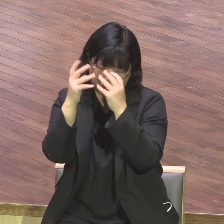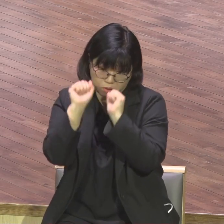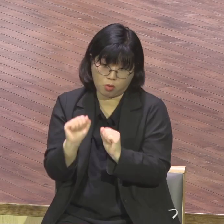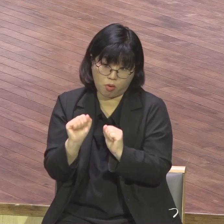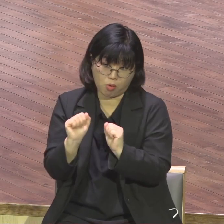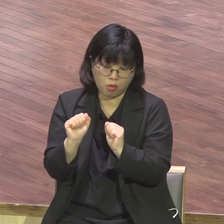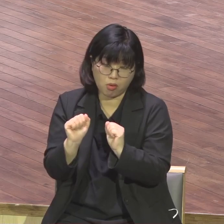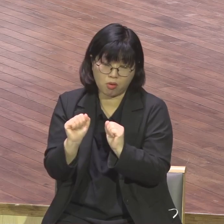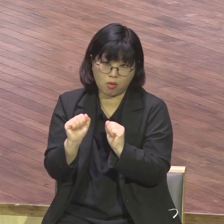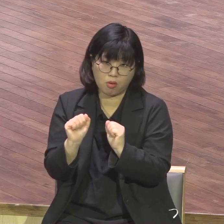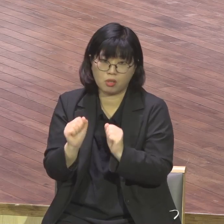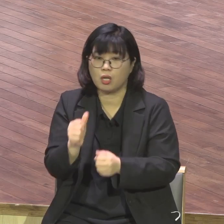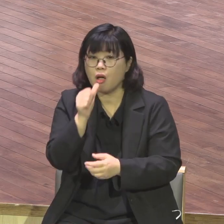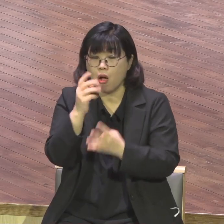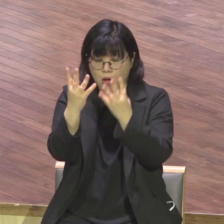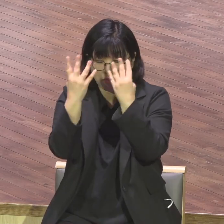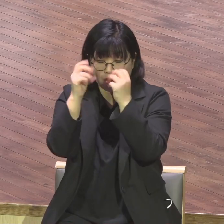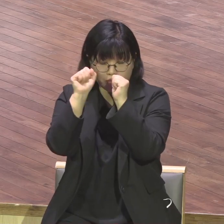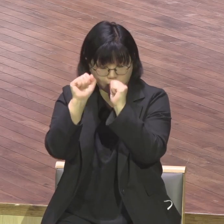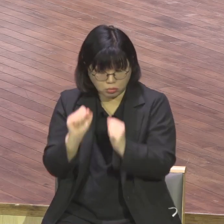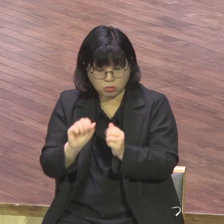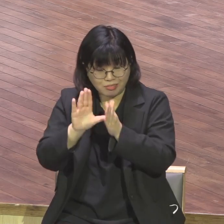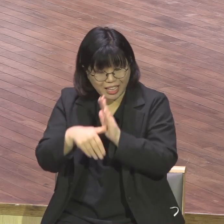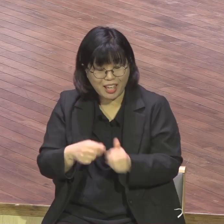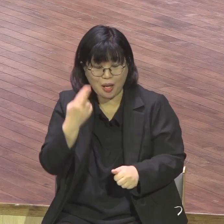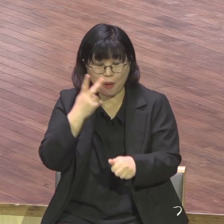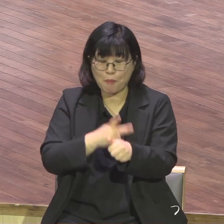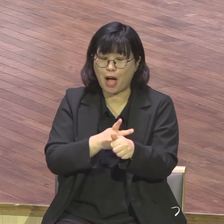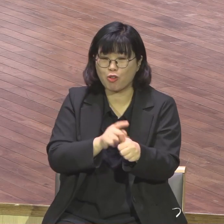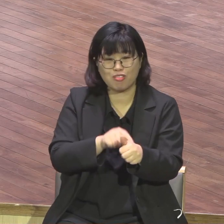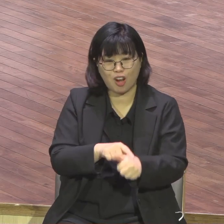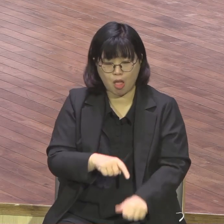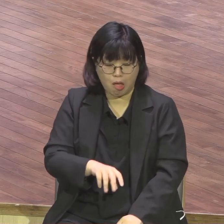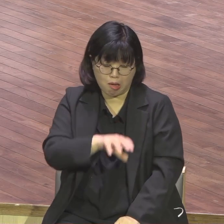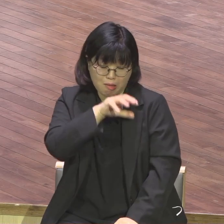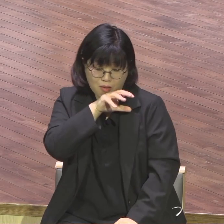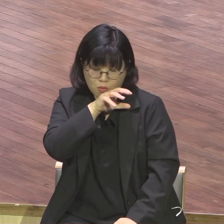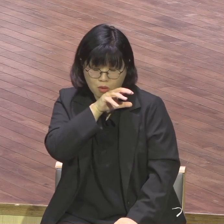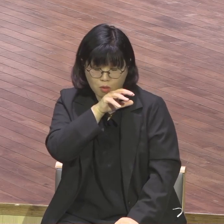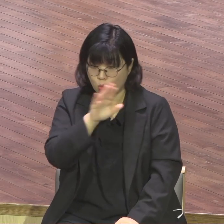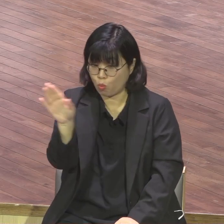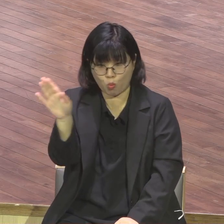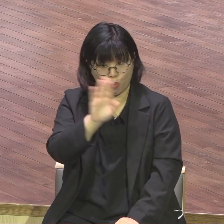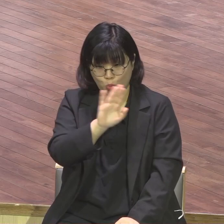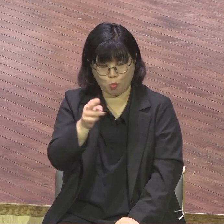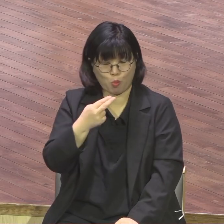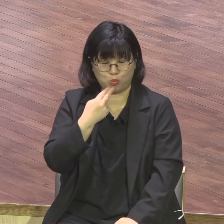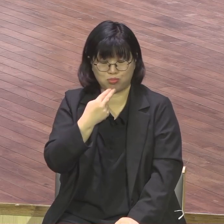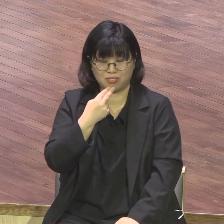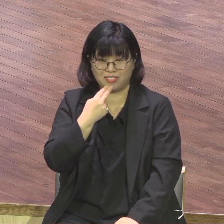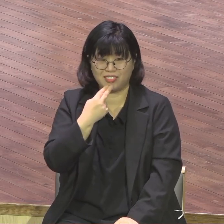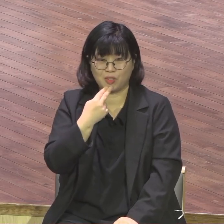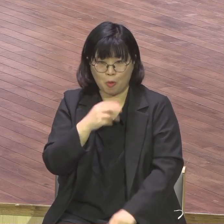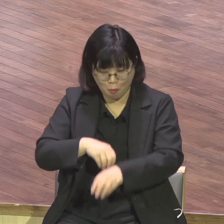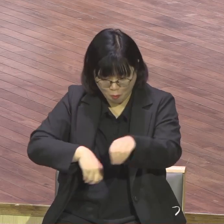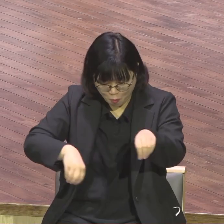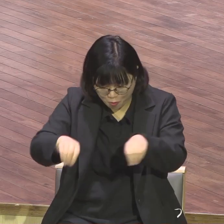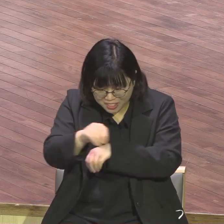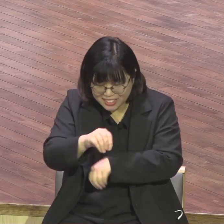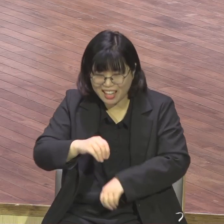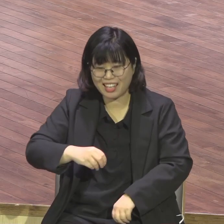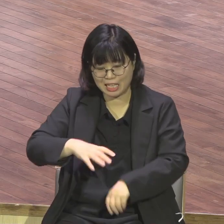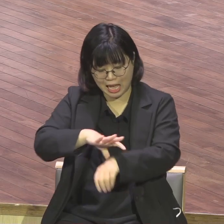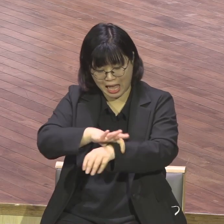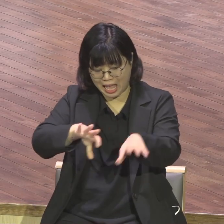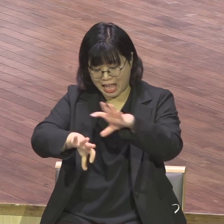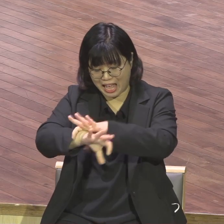그런데 감옥에 갇힌 이 바울이 원망 불평한 게 아닙니다. 도리어 감옥에서 세월왕